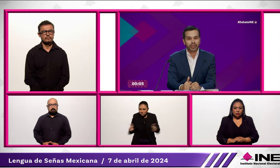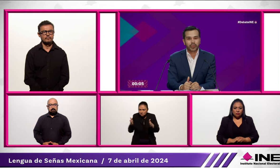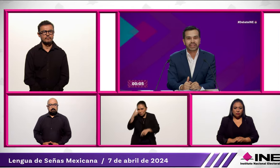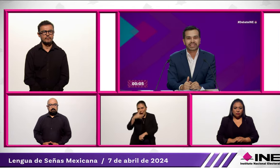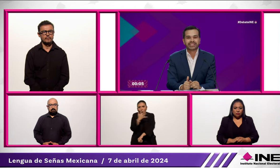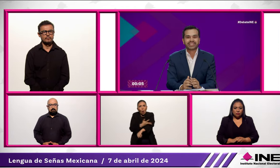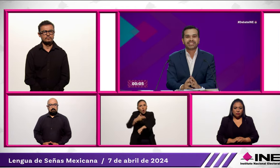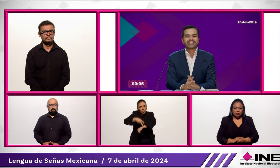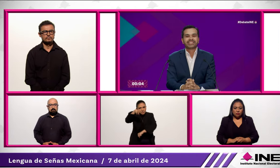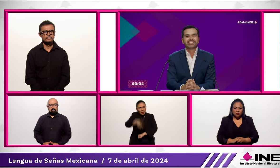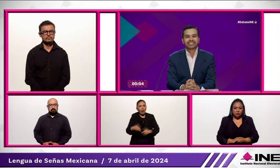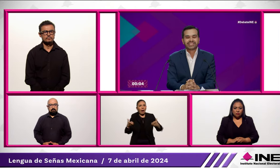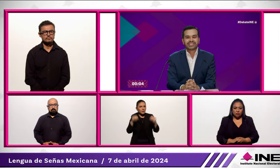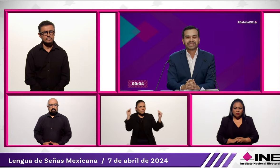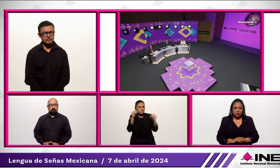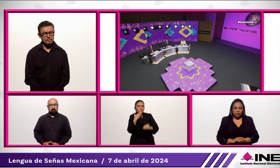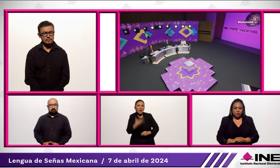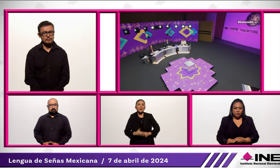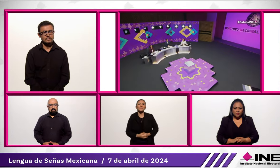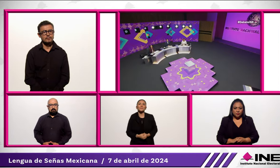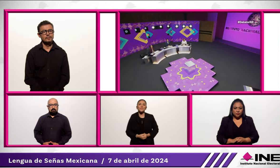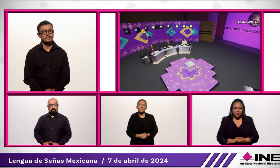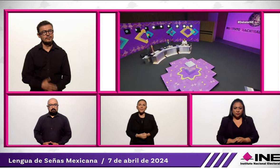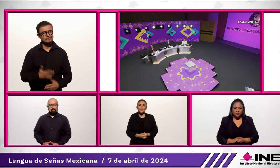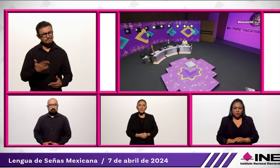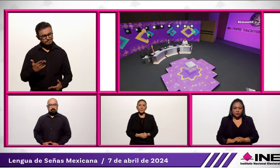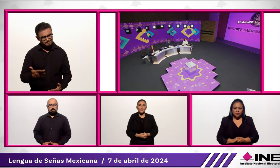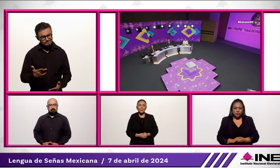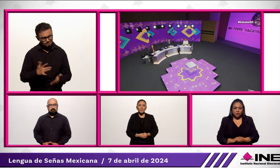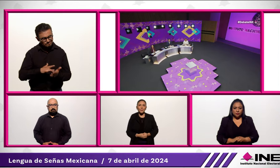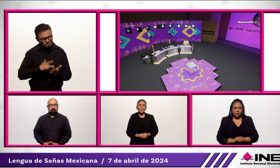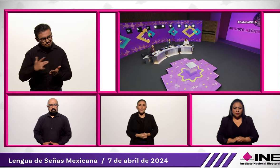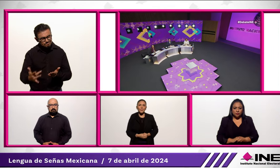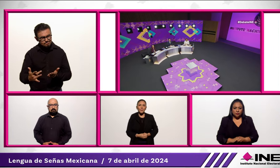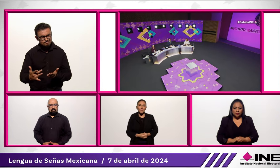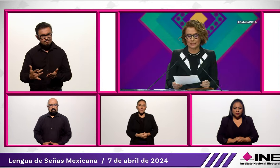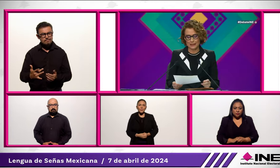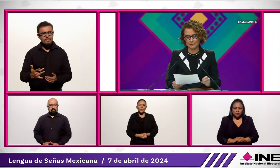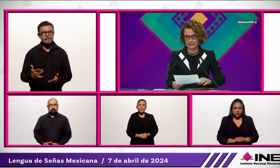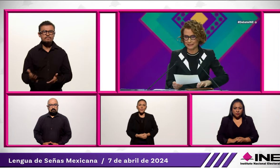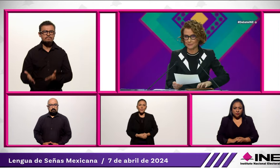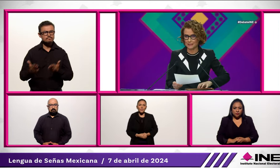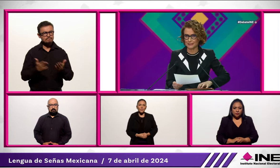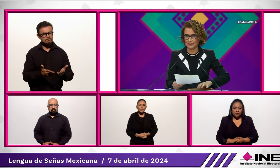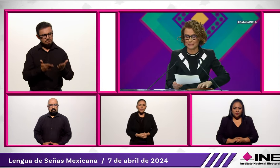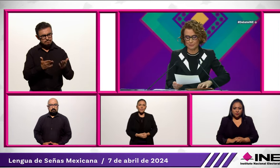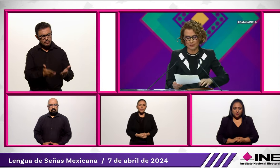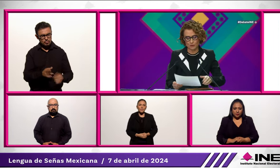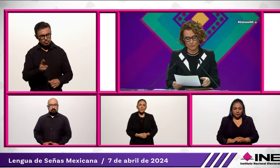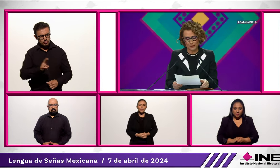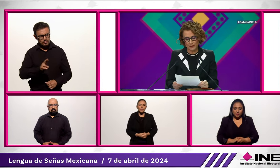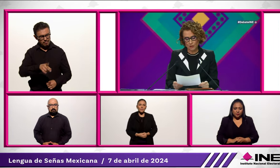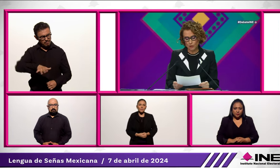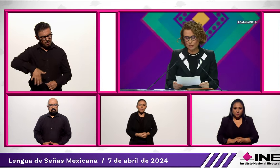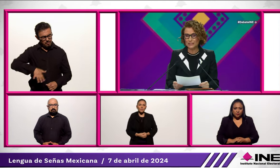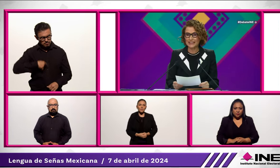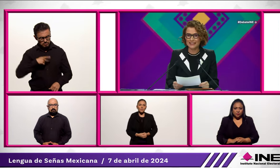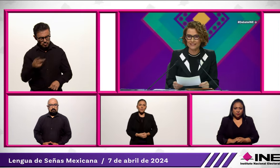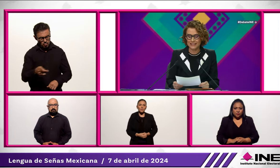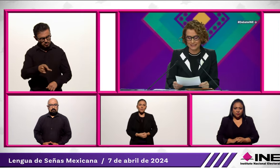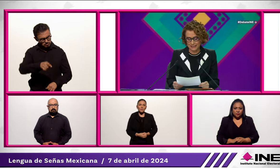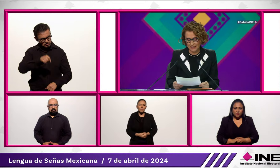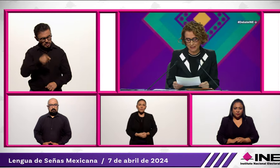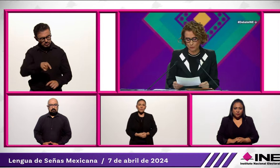de rendición de cuentas. Gracias, candidato. Y esta es la pregunta para la candidata Xochitl Gálvez. Es la misma, se la repito. ¿Cómo